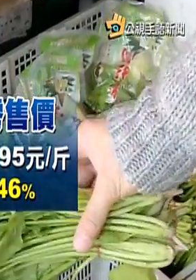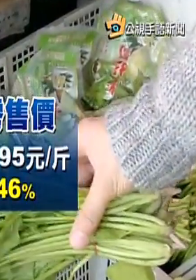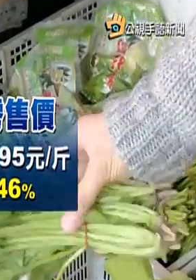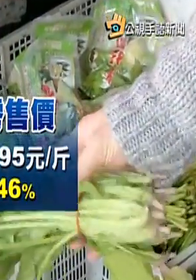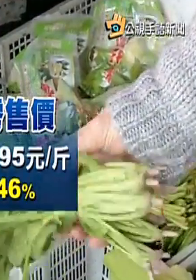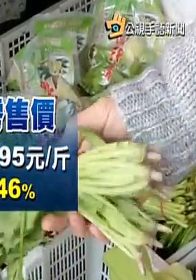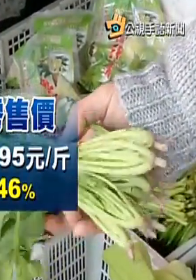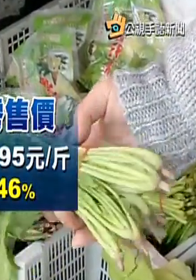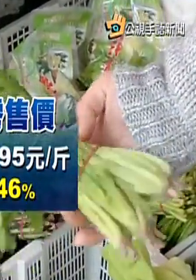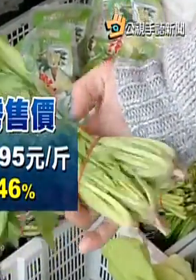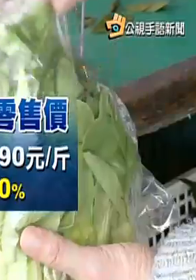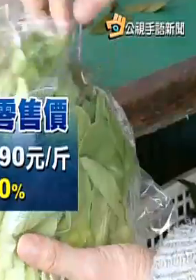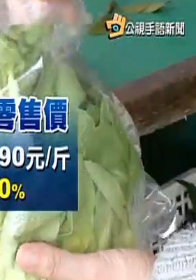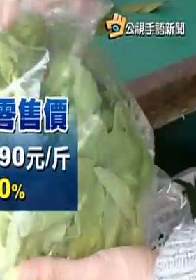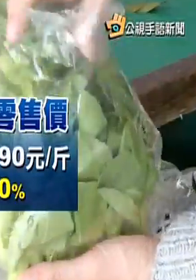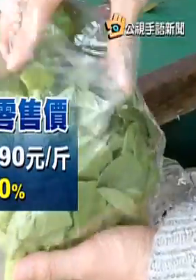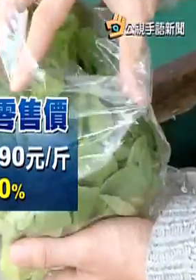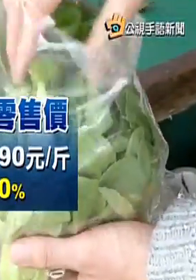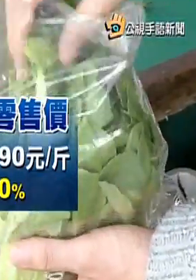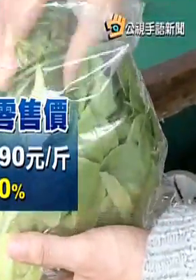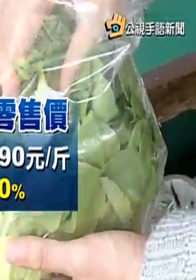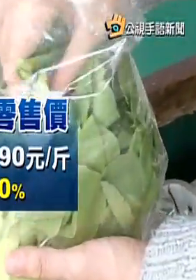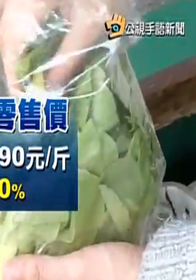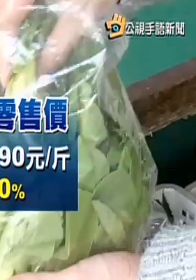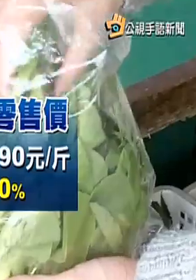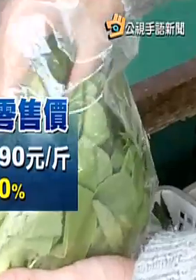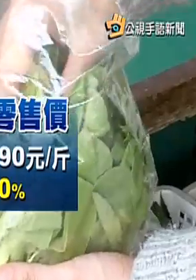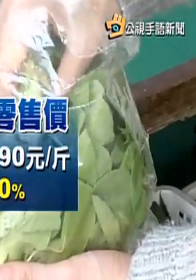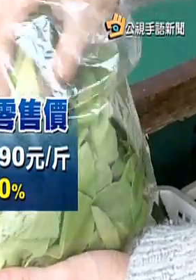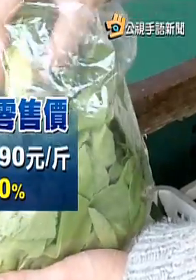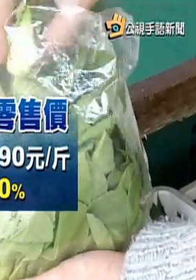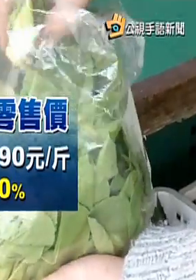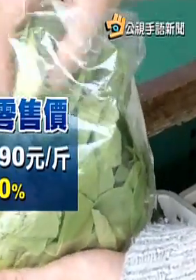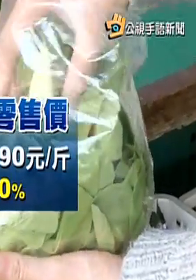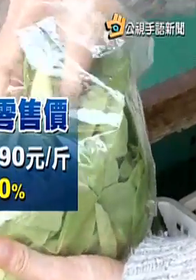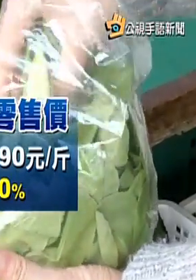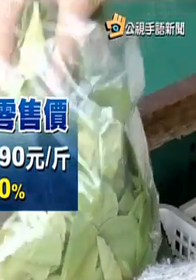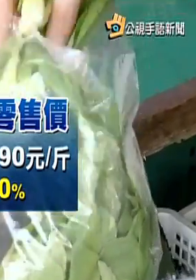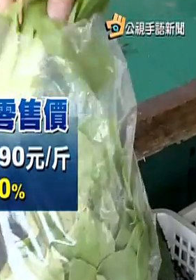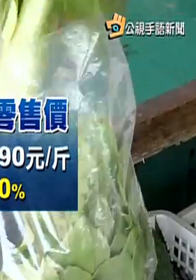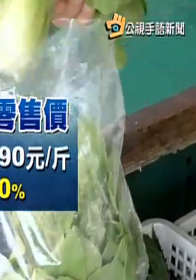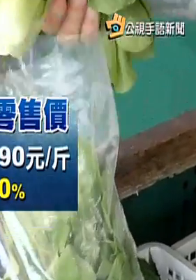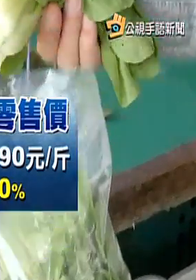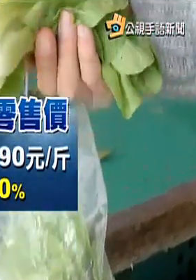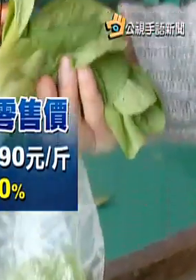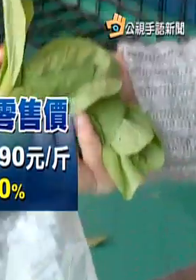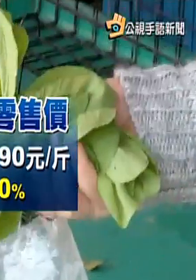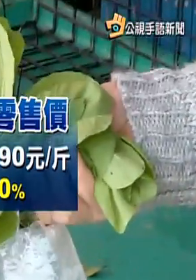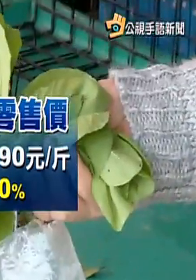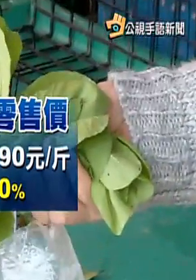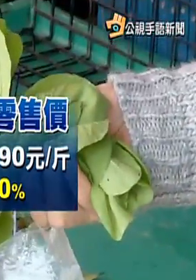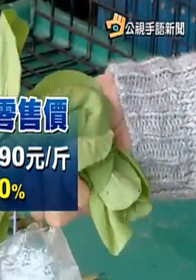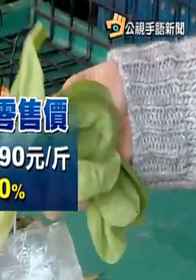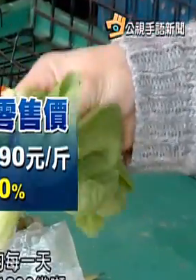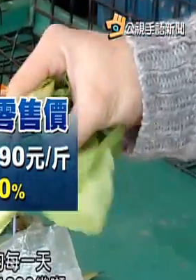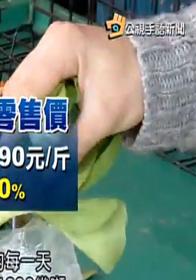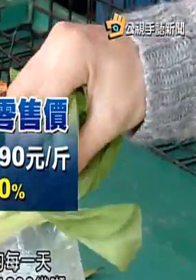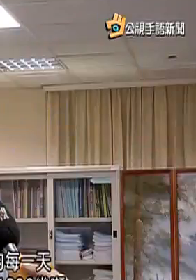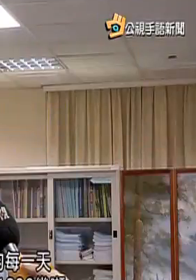过46%。青江菜涨最多，从每斤60涨到90元，涨幅高达50%。 三月份平均每一